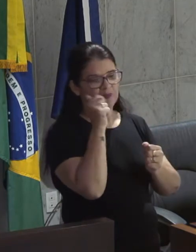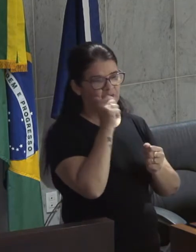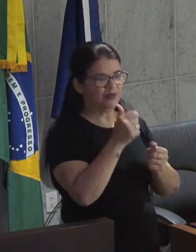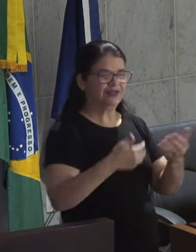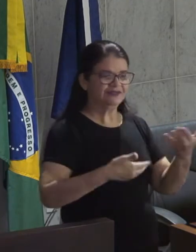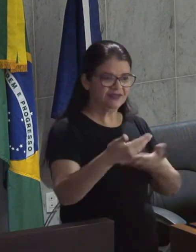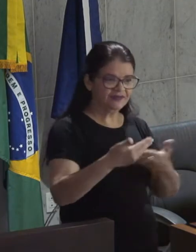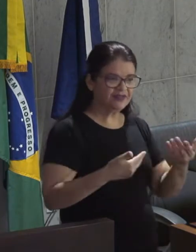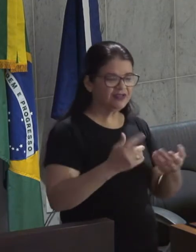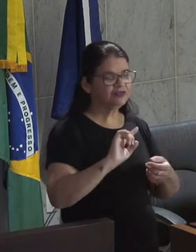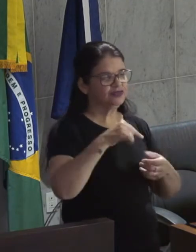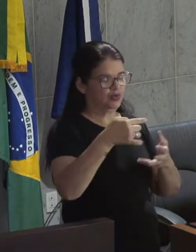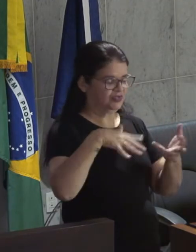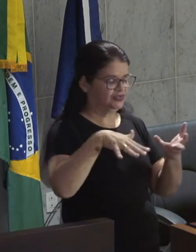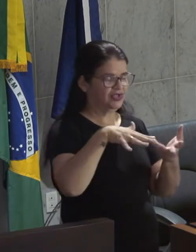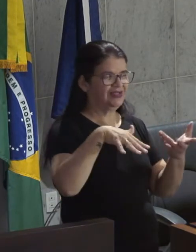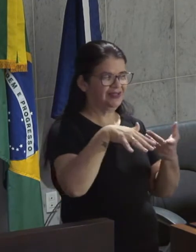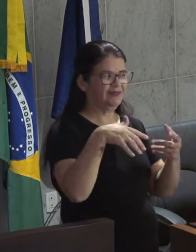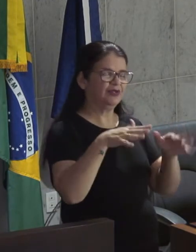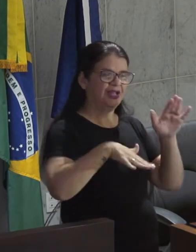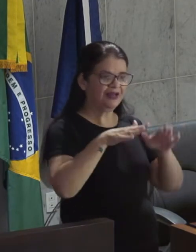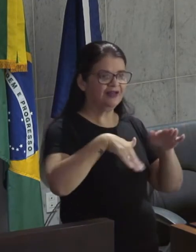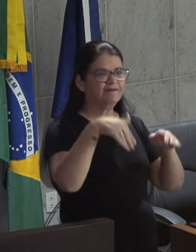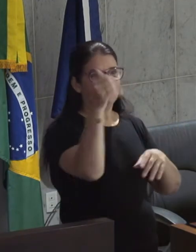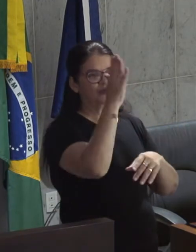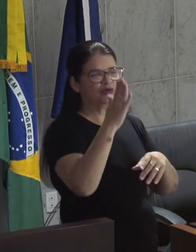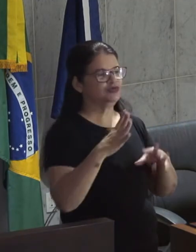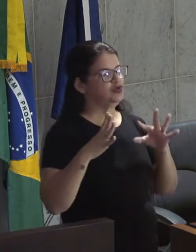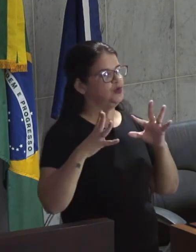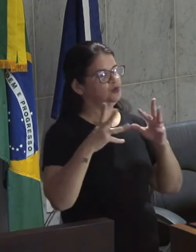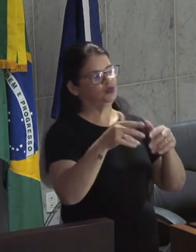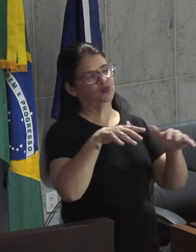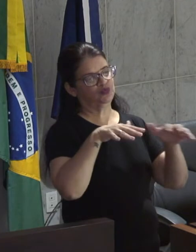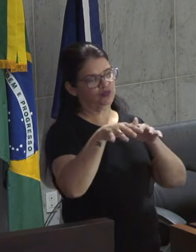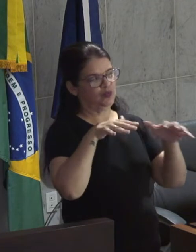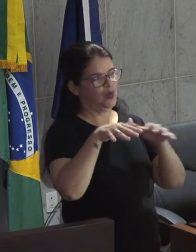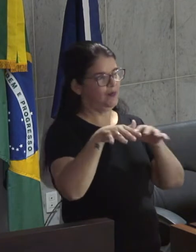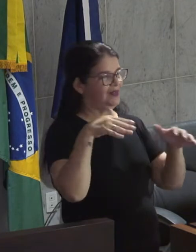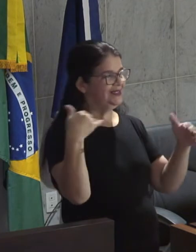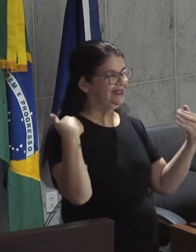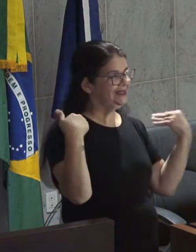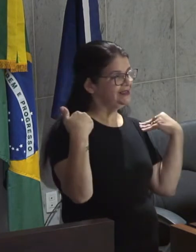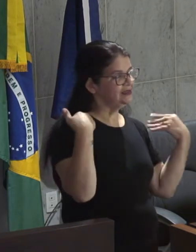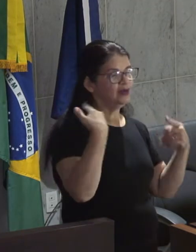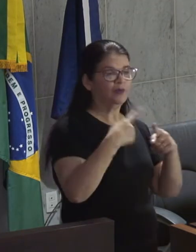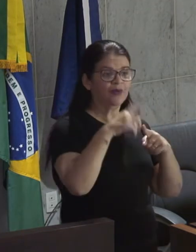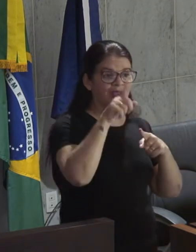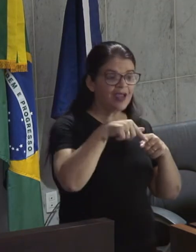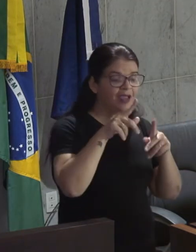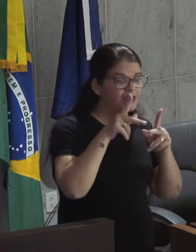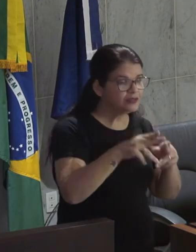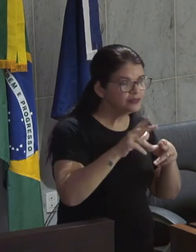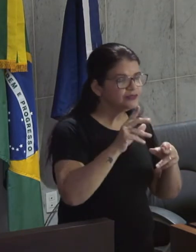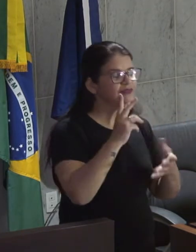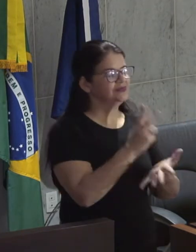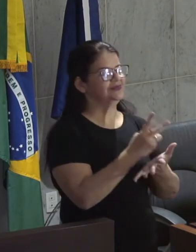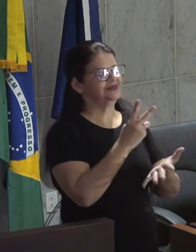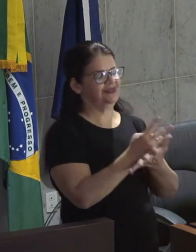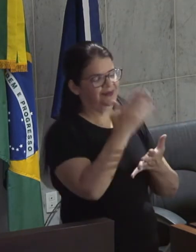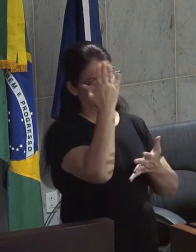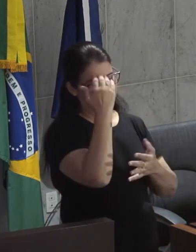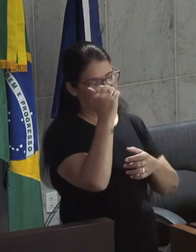também outras categorias a nível nacional estão se mobilizando, porque é isso que a gente sempre soube